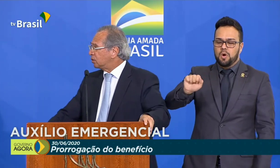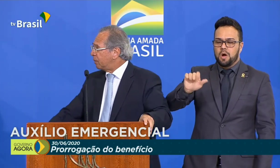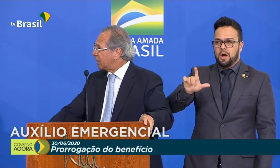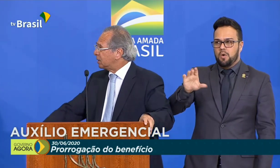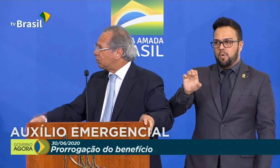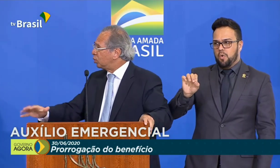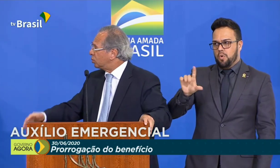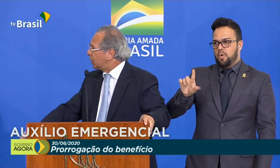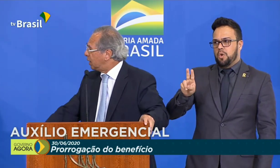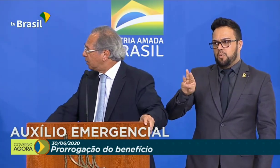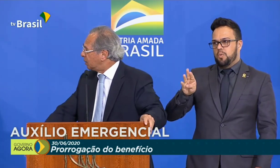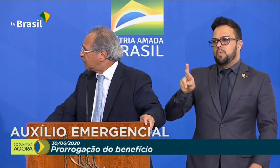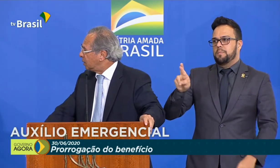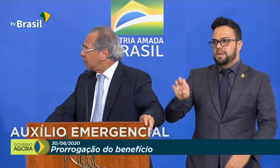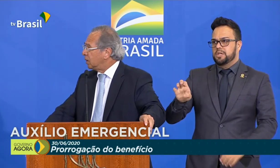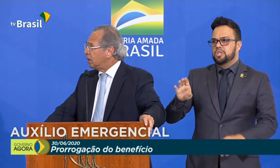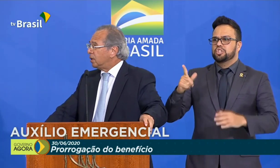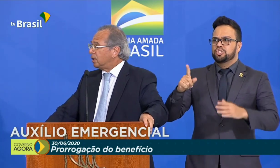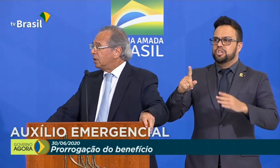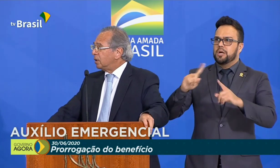bilhão, já passamos de R$1 trilhão,